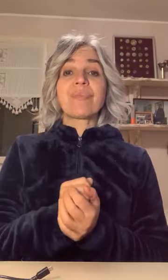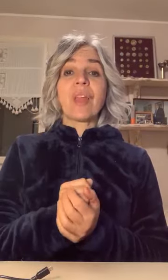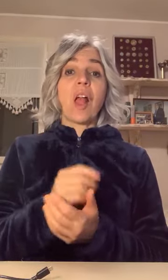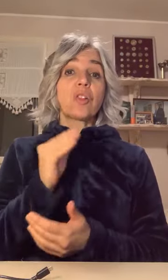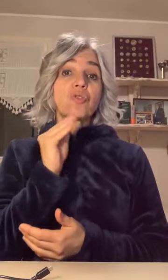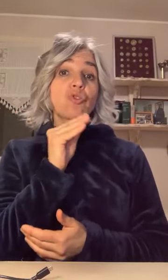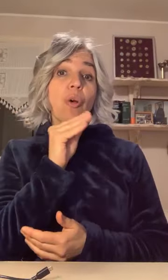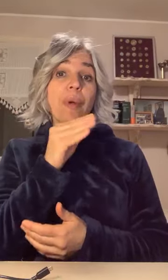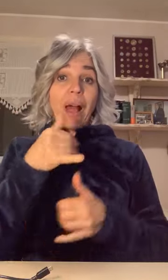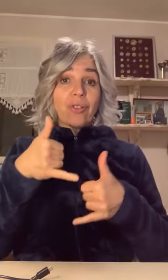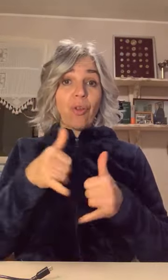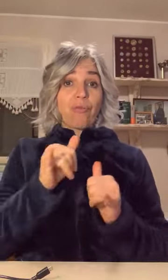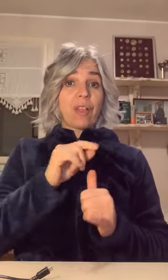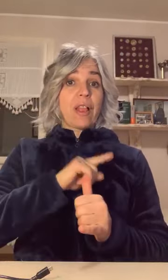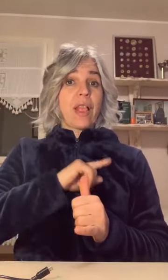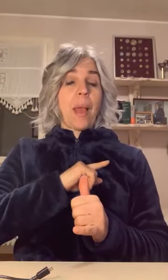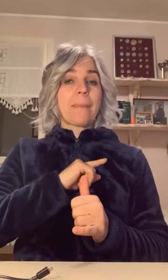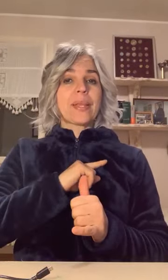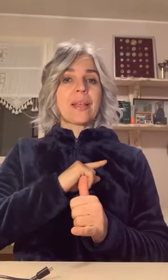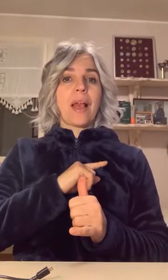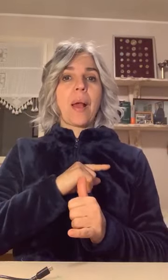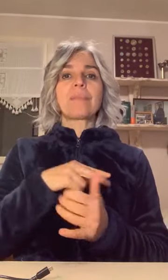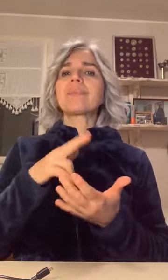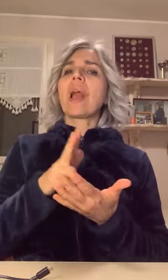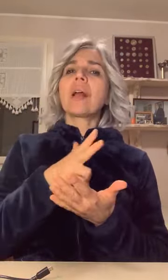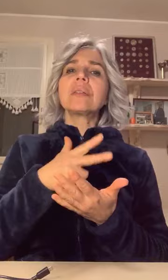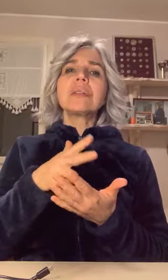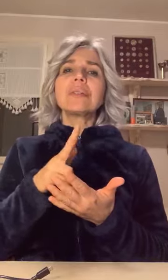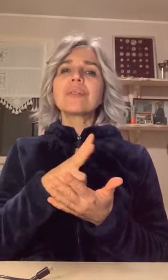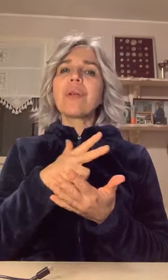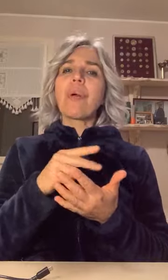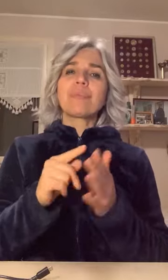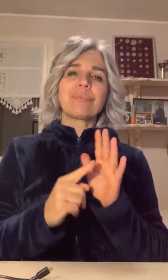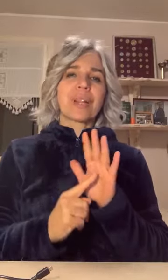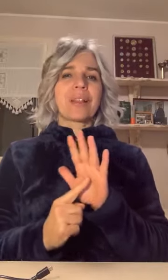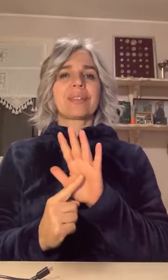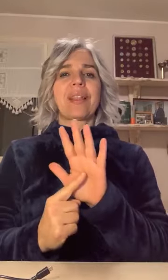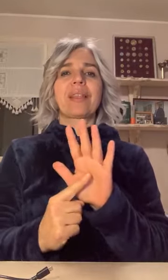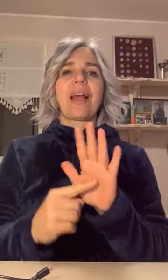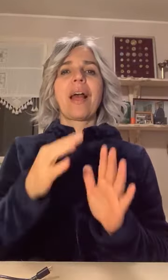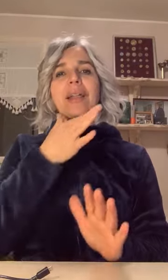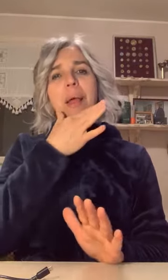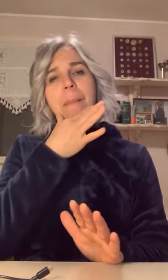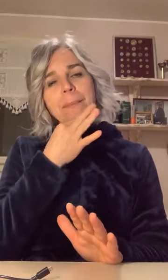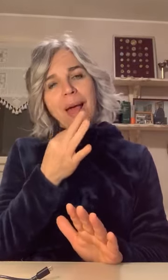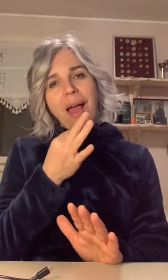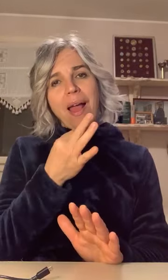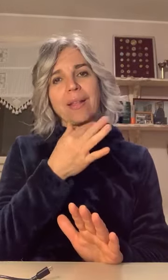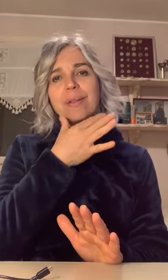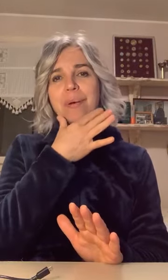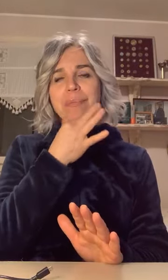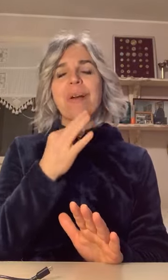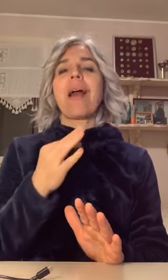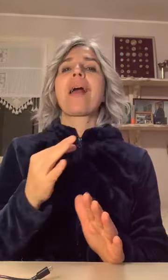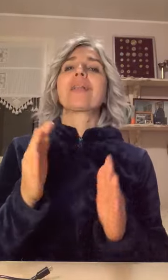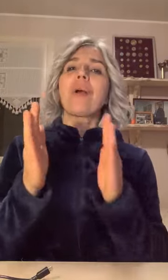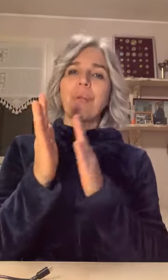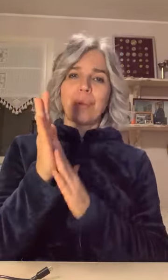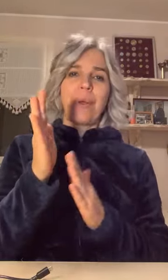inno, questo canto, perché è bello lodare il Signore, proprio quando noi lodiamo il Signore è una lode meravigliosa,